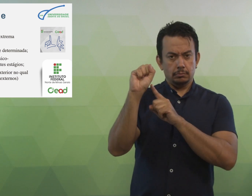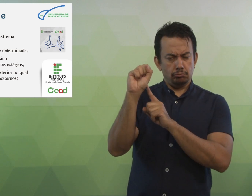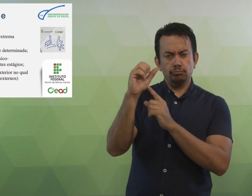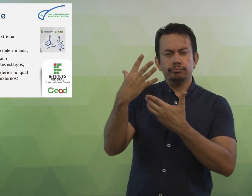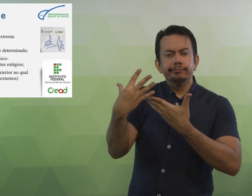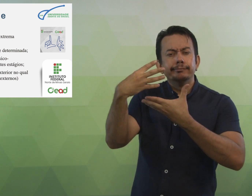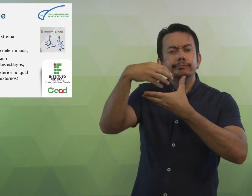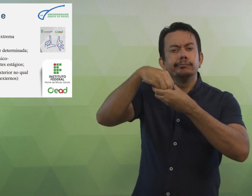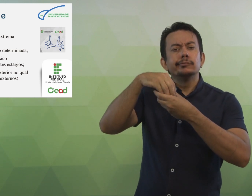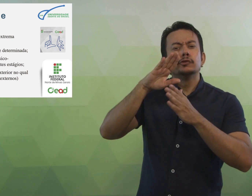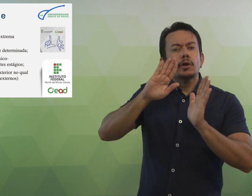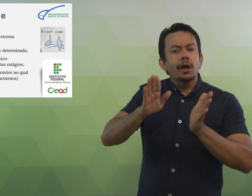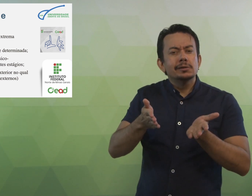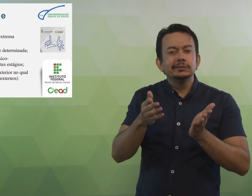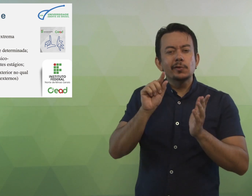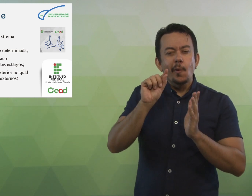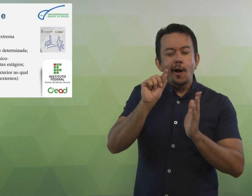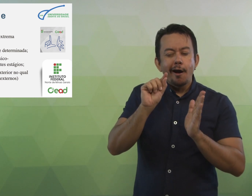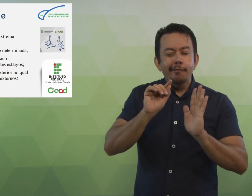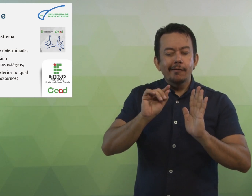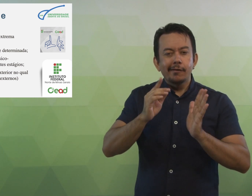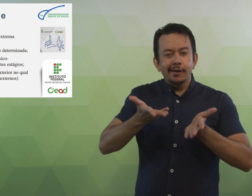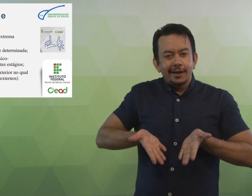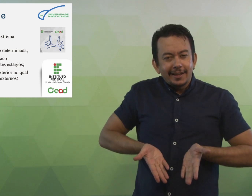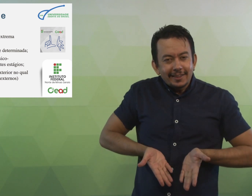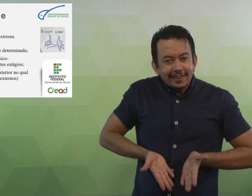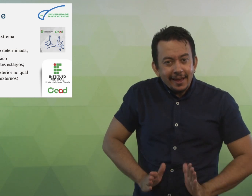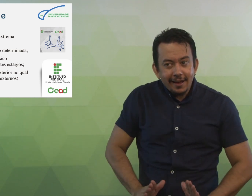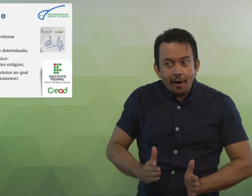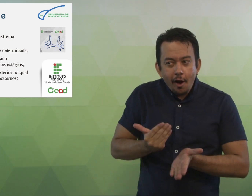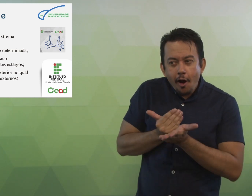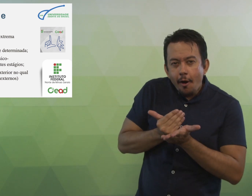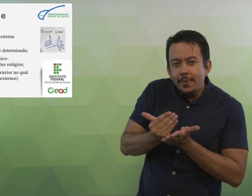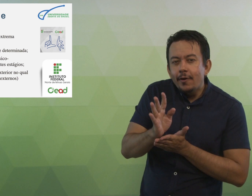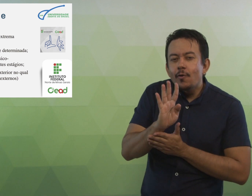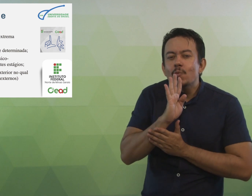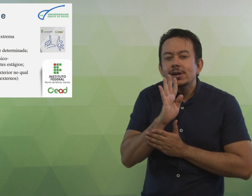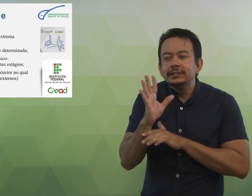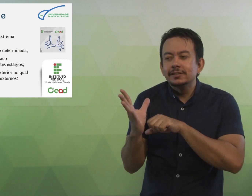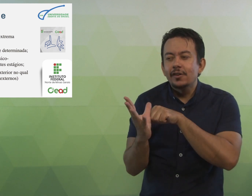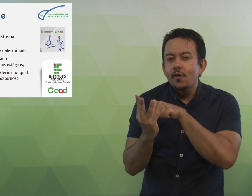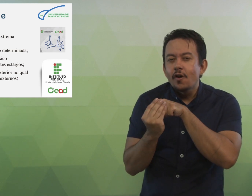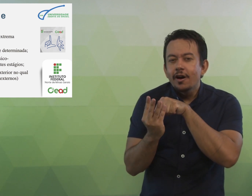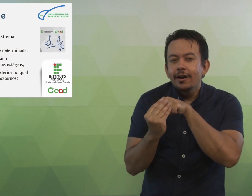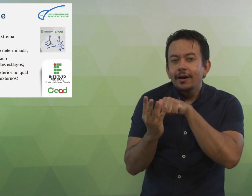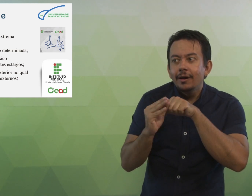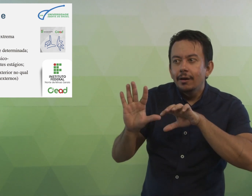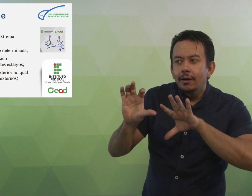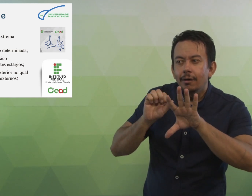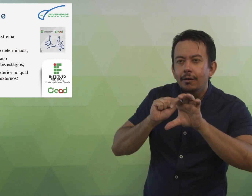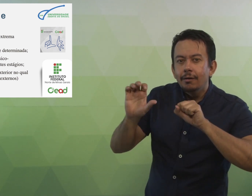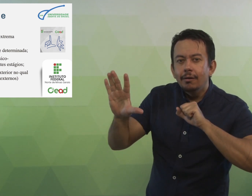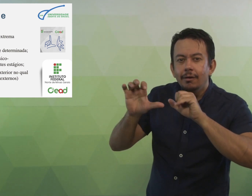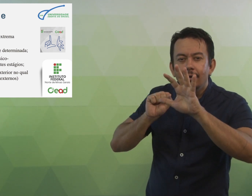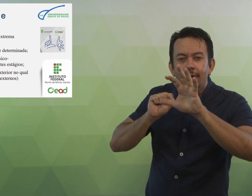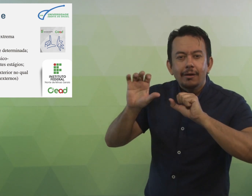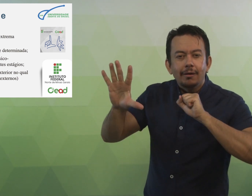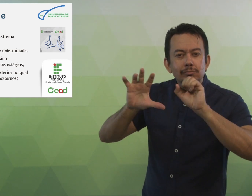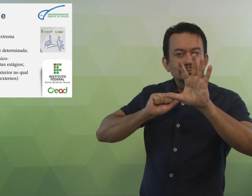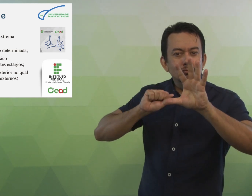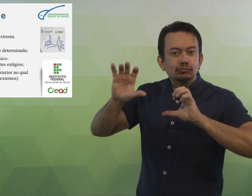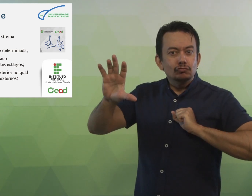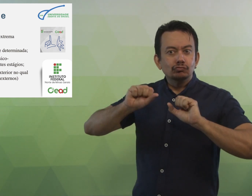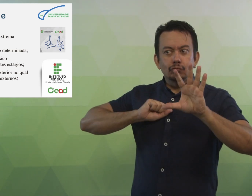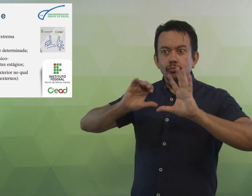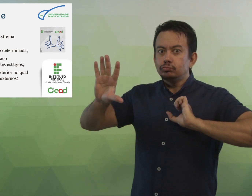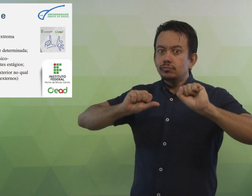Então, o primeiro são os fatores inatos. É uma estrutura que ela já nasce com a